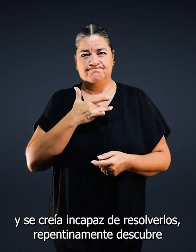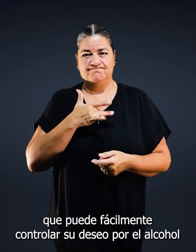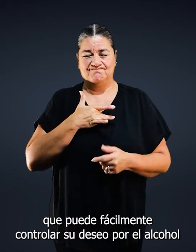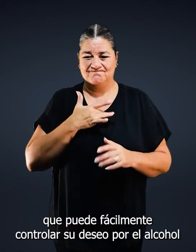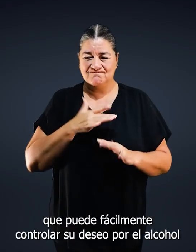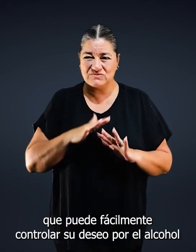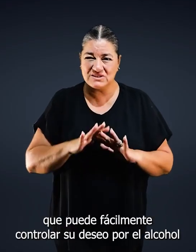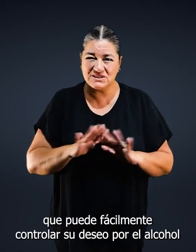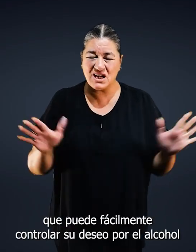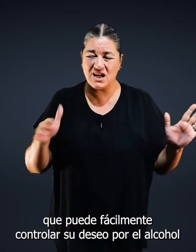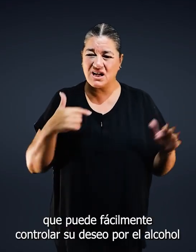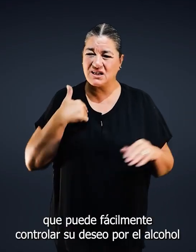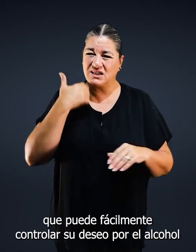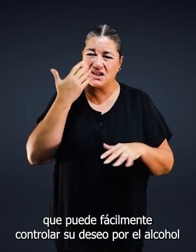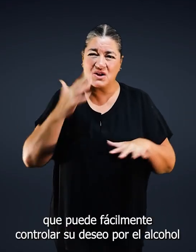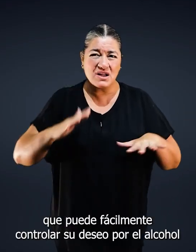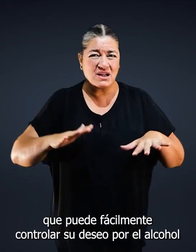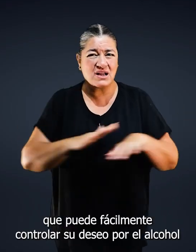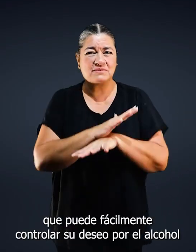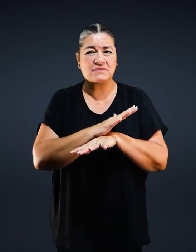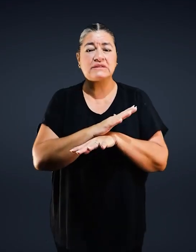que puede fácilmente controlar su deseo por el alcohol